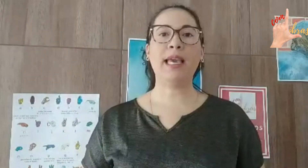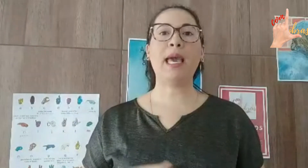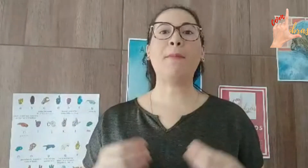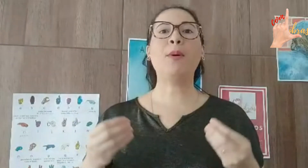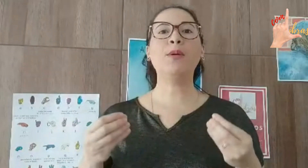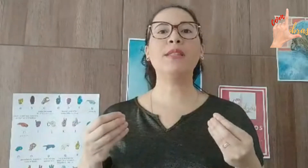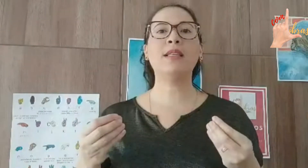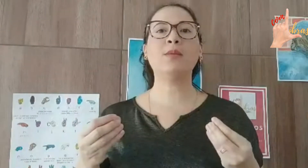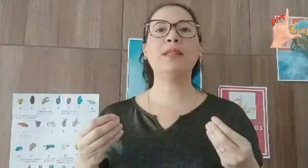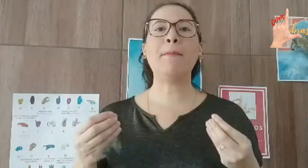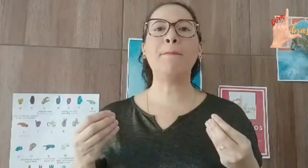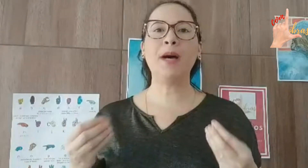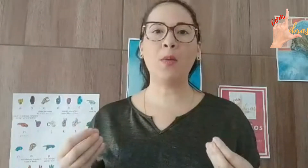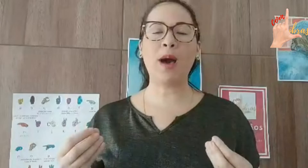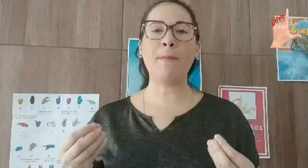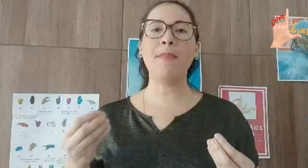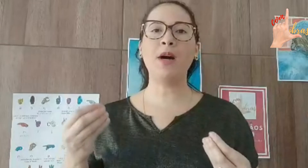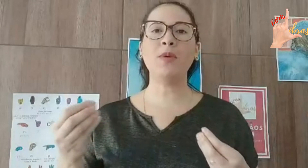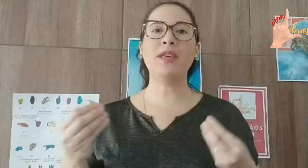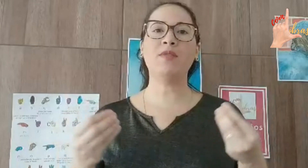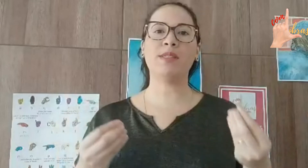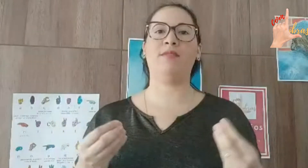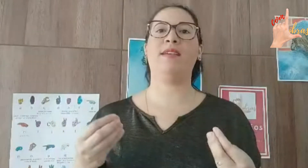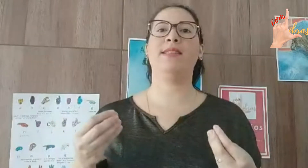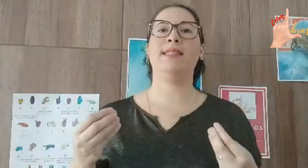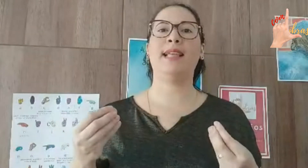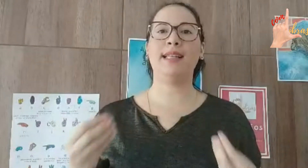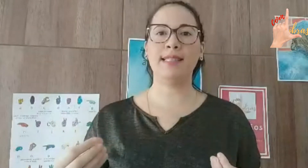é a posição da mão, a mão em que você vai sinalizar.